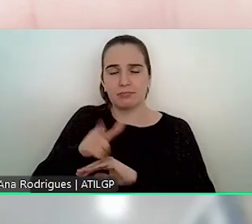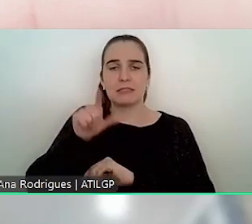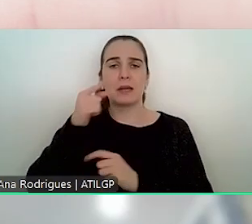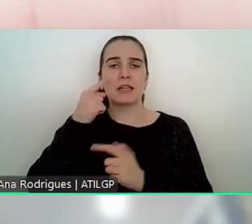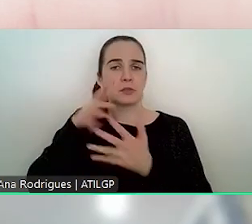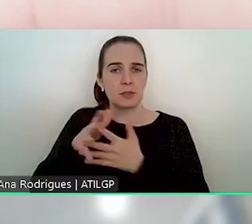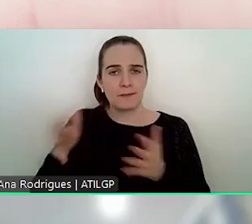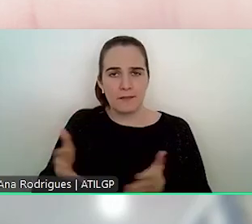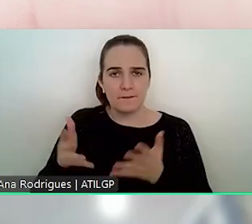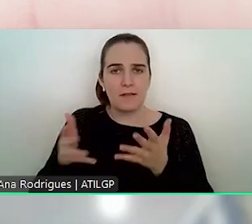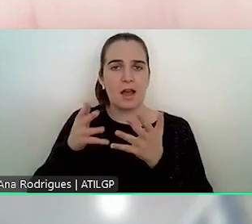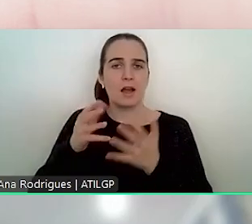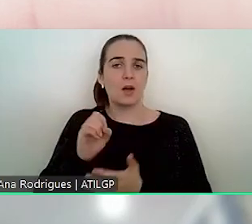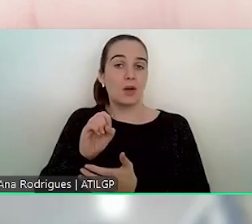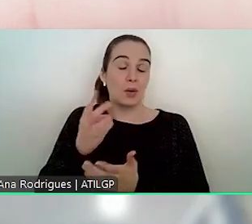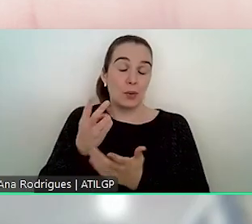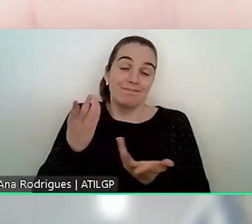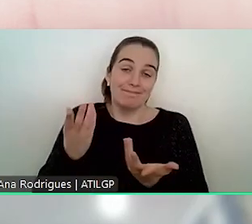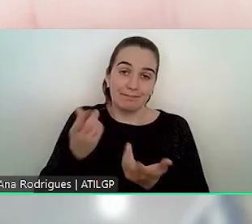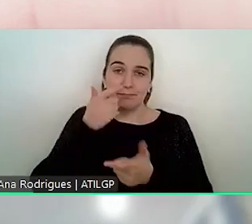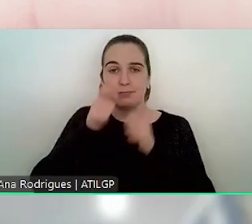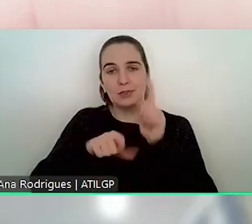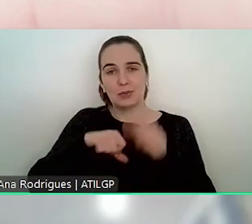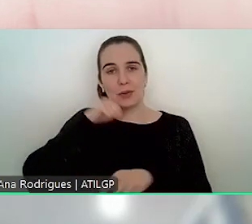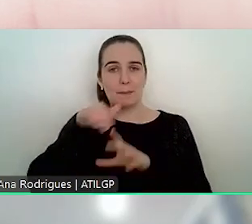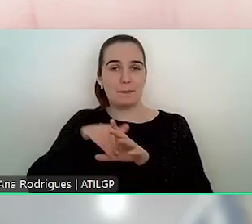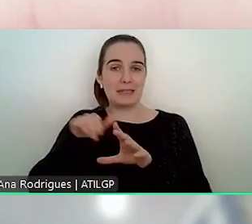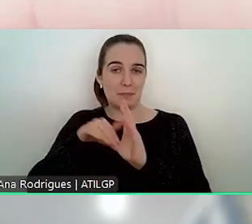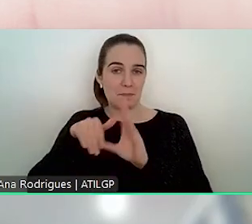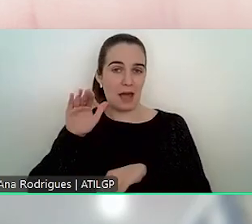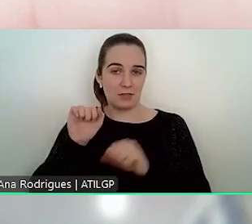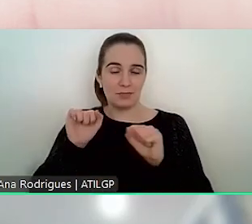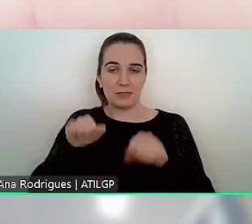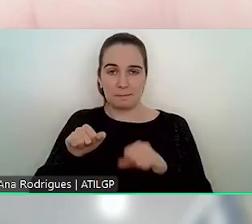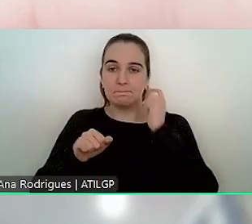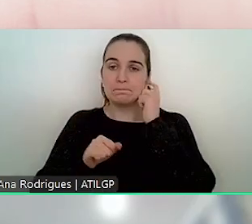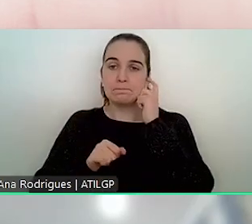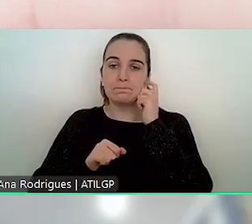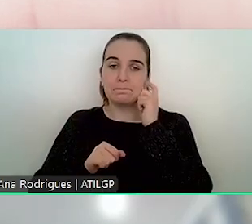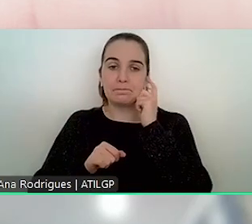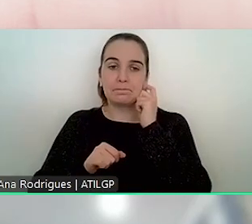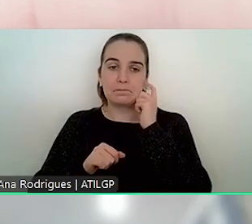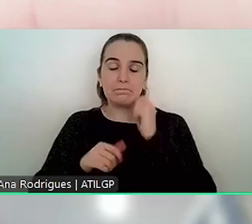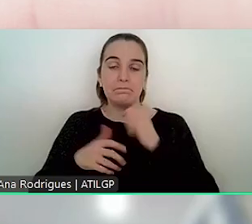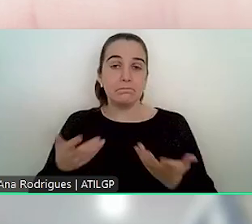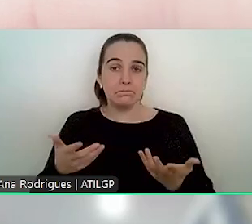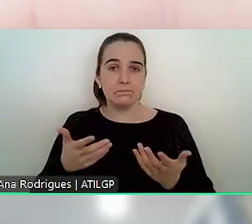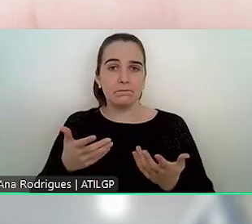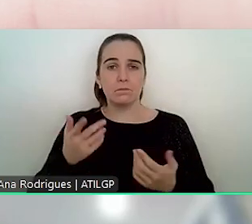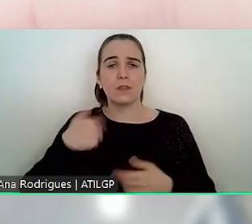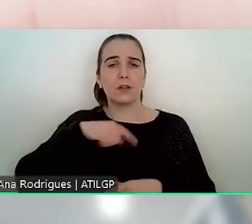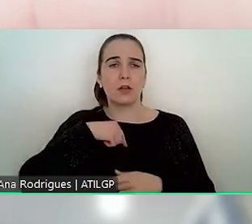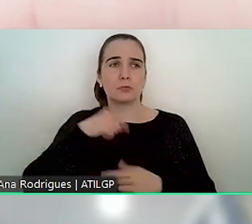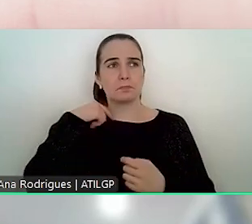transparência, quer para conseguir o maior envolvimento dos cidadãos, sendo que, apesar de estarmos aqui a